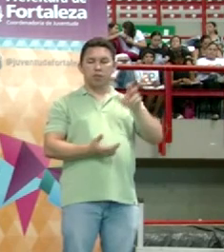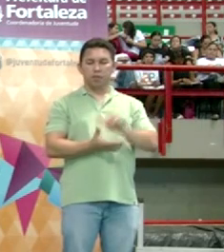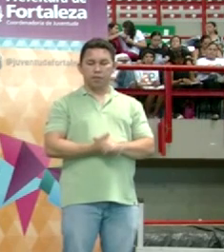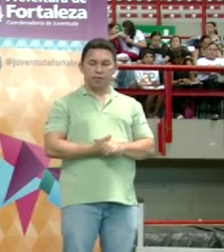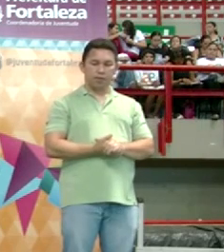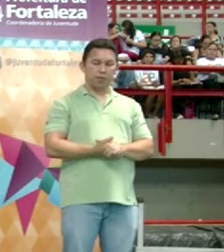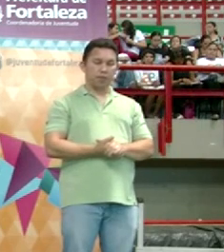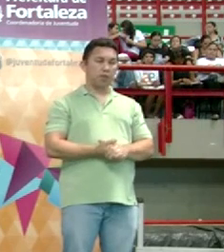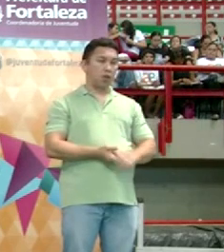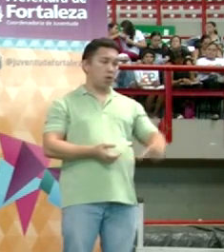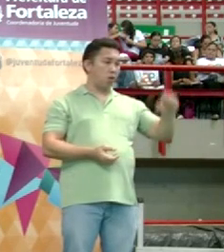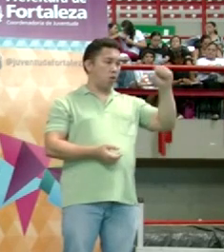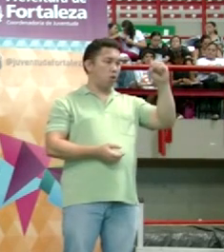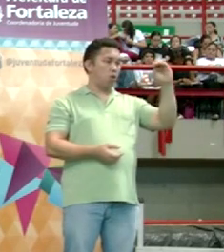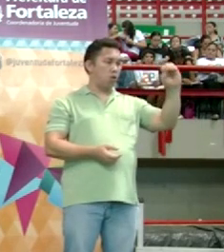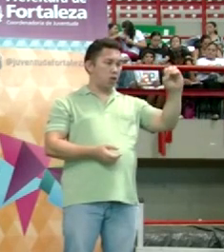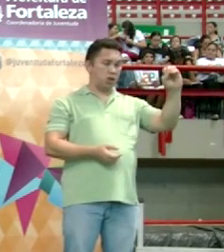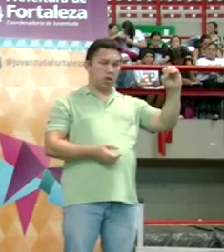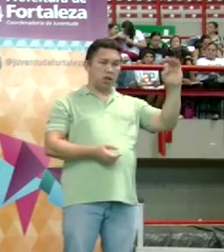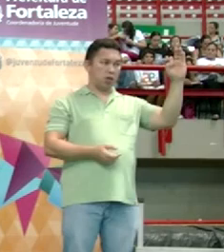0,5. Quanto é 80%?